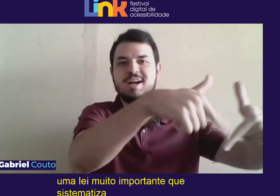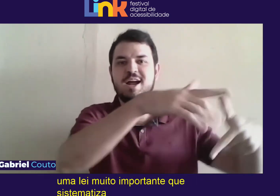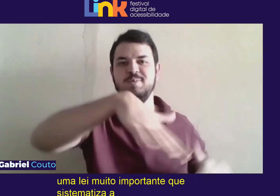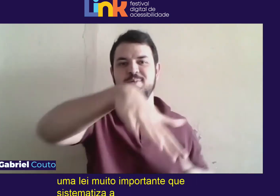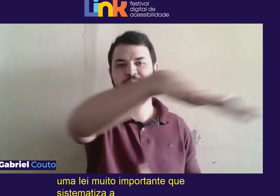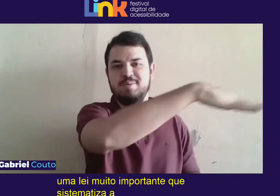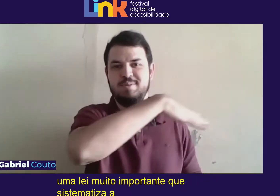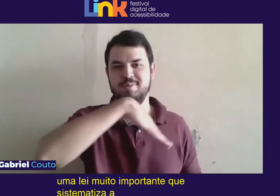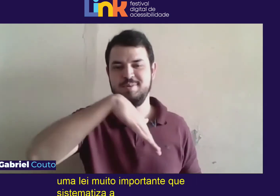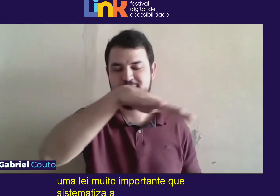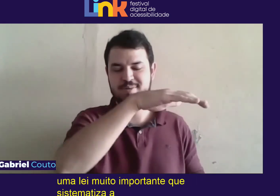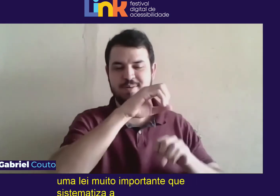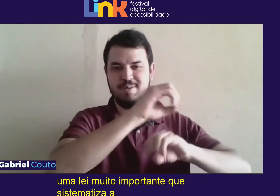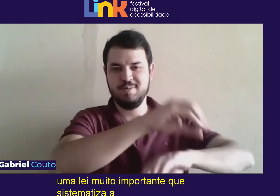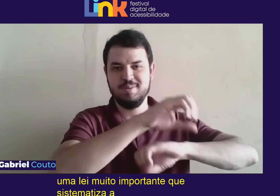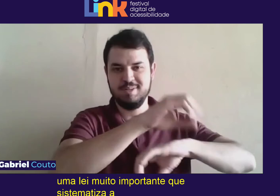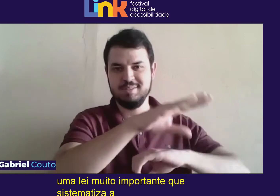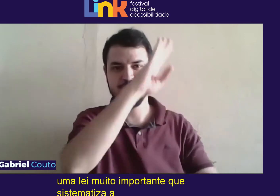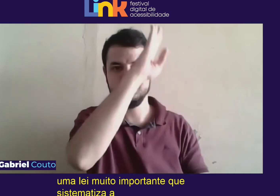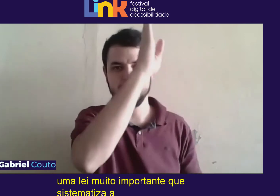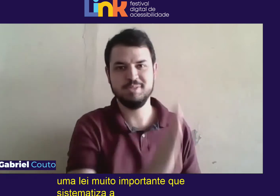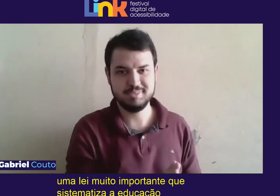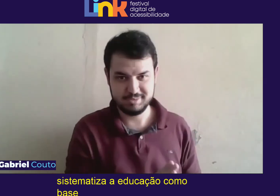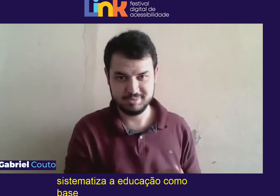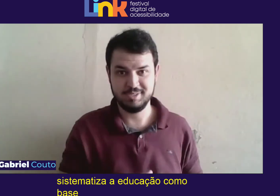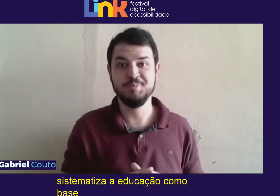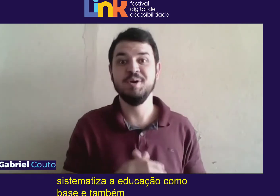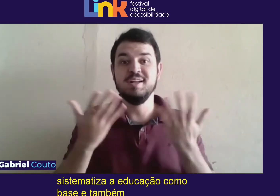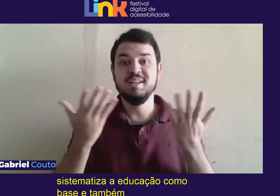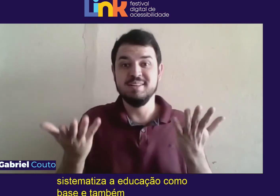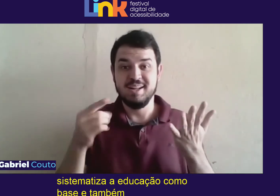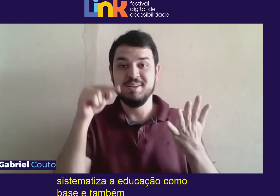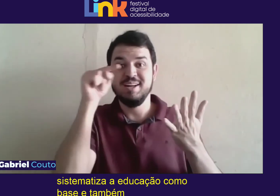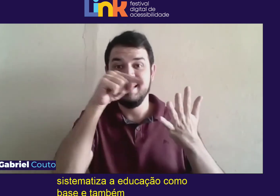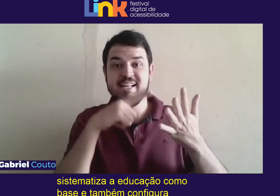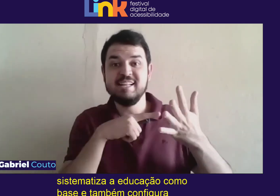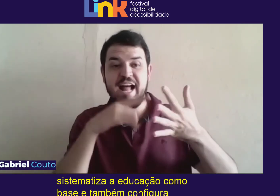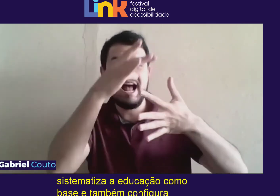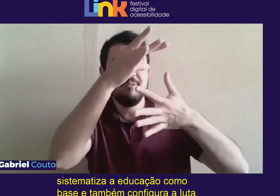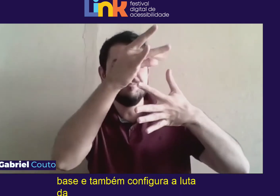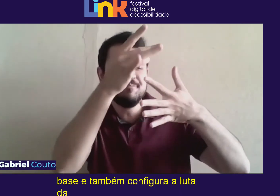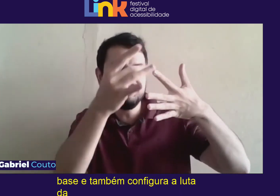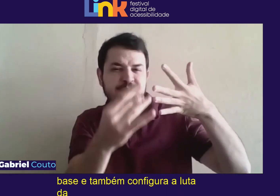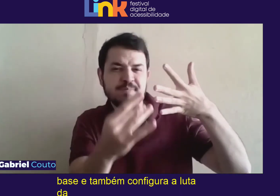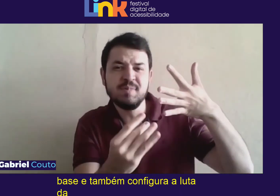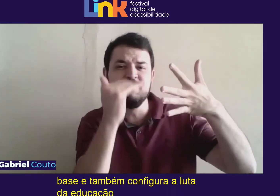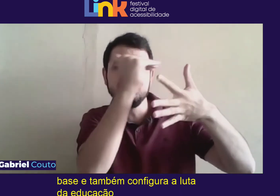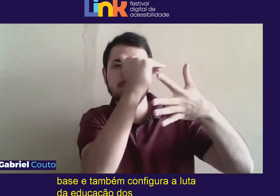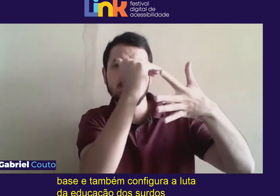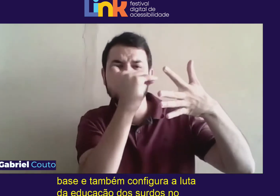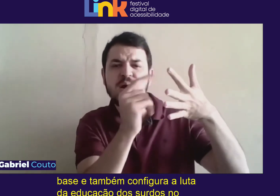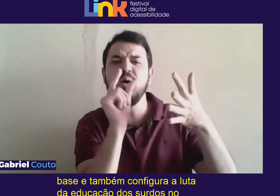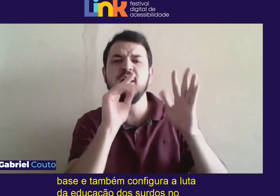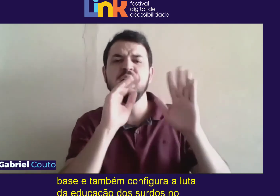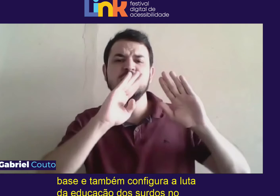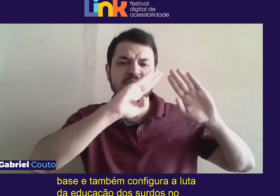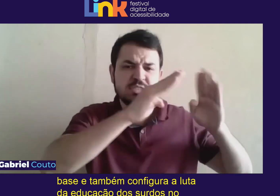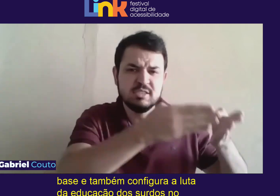base e também configura a luta da educação dos surdos no Brasil. Ela tem